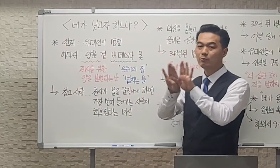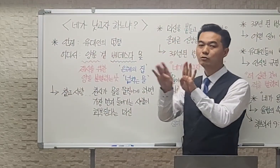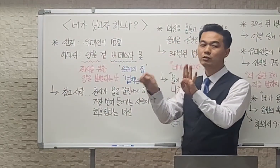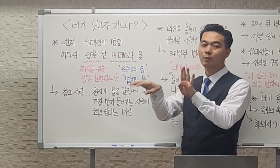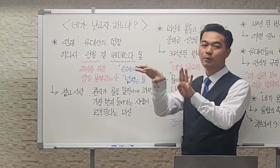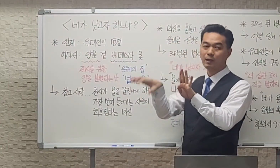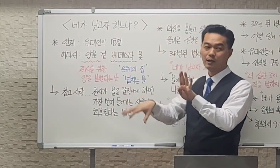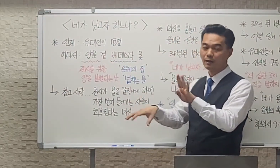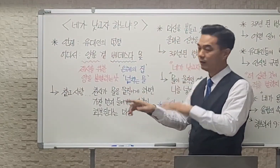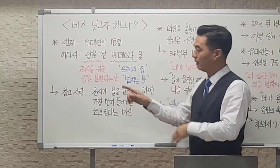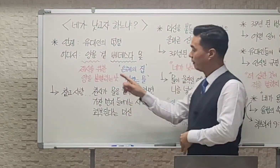양문 옆에